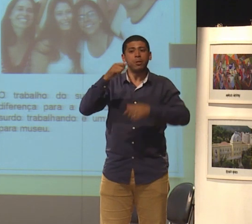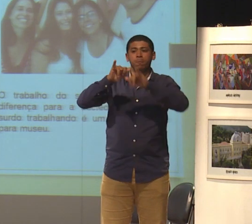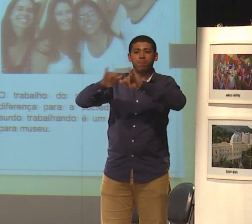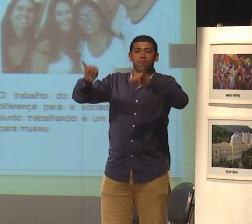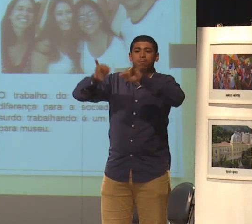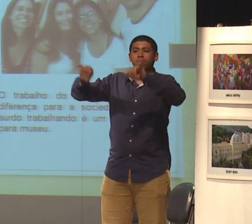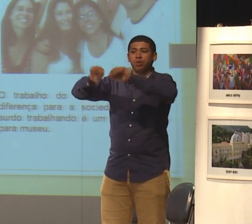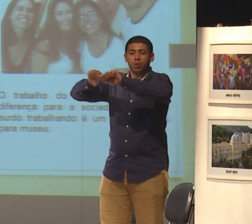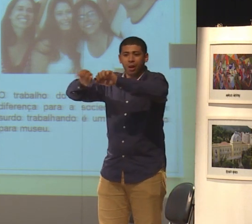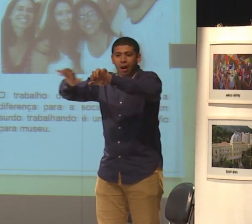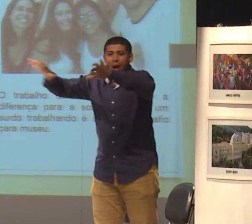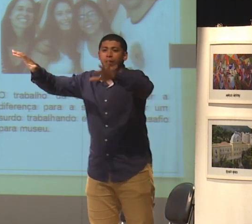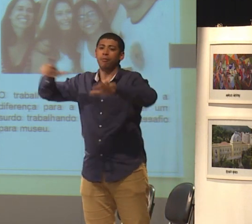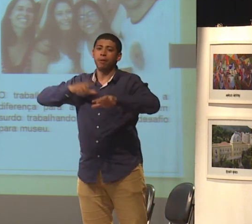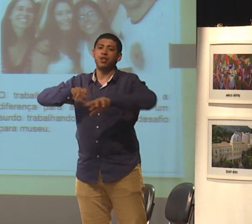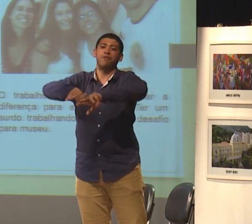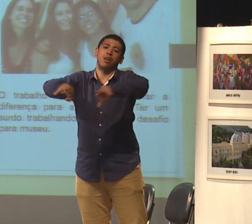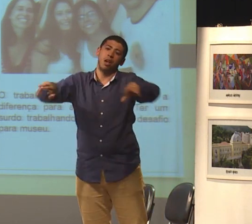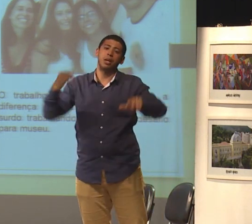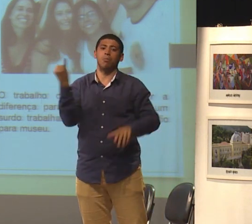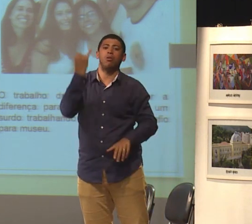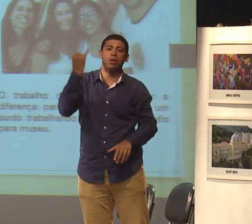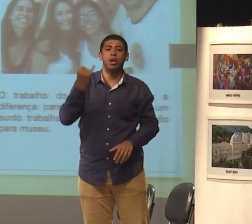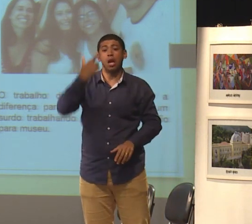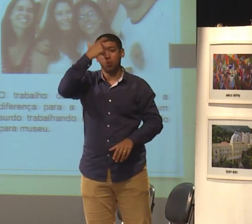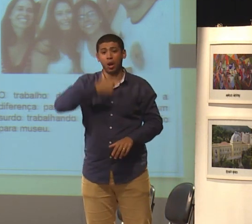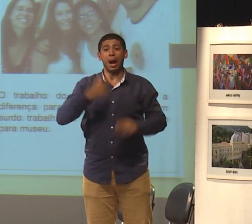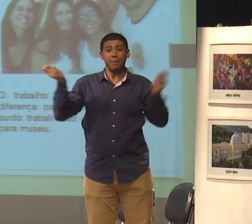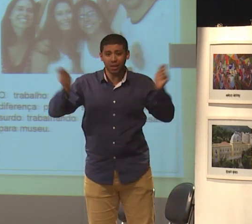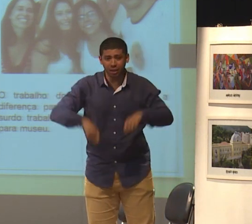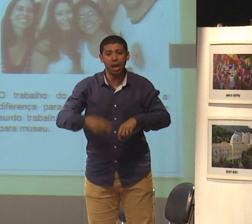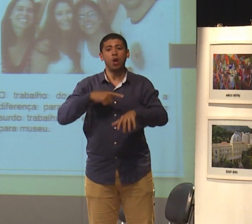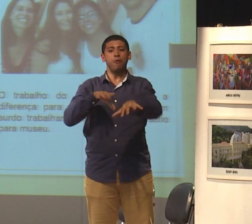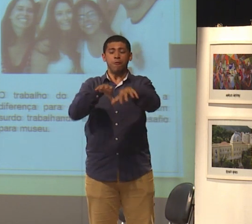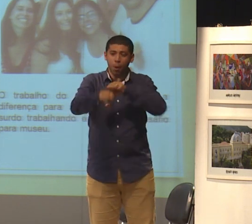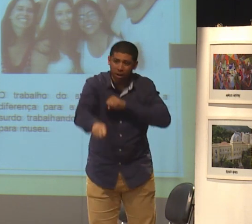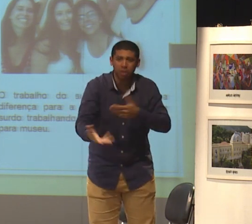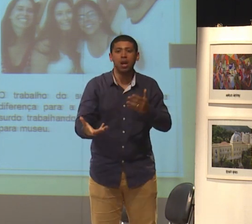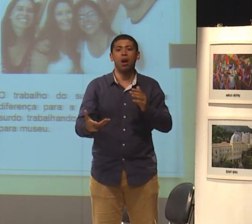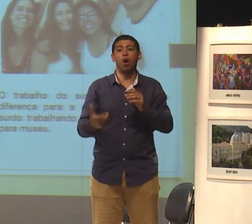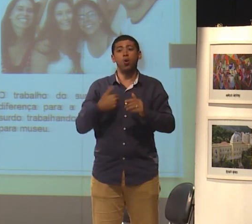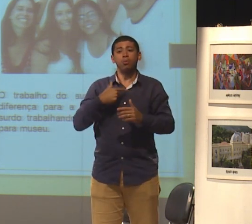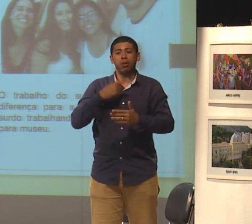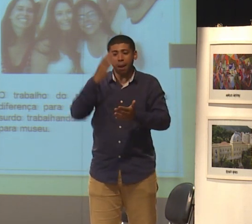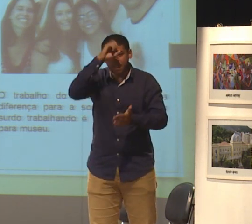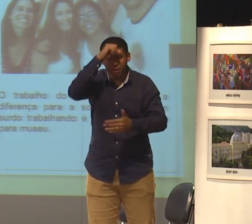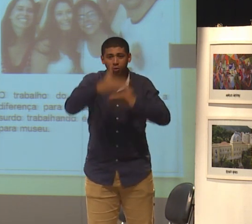todos, ouvintes e surdos, informassem mais as pessoas as diferenças, que a pessoa tem capacidade, sou formado,